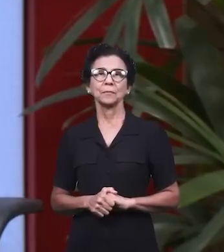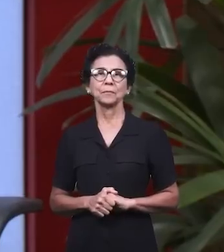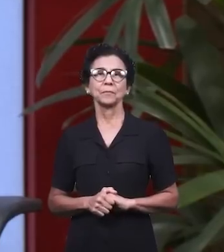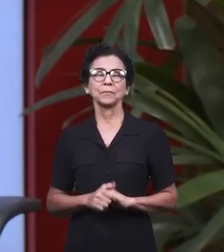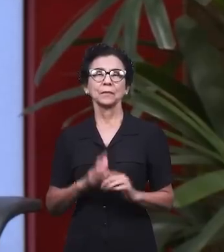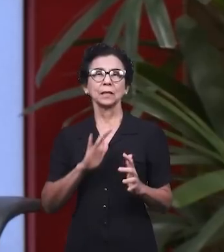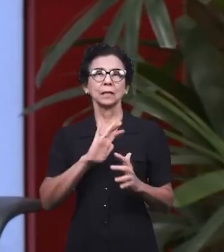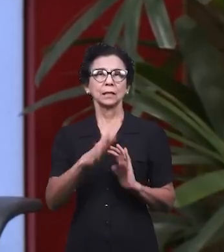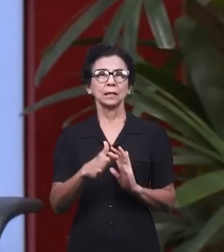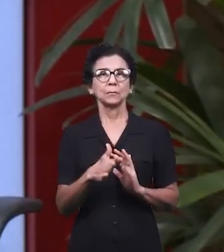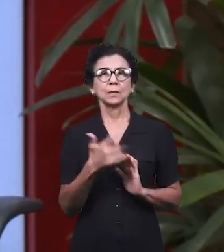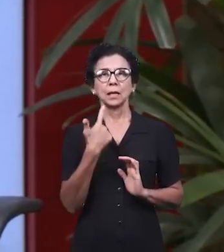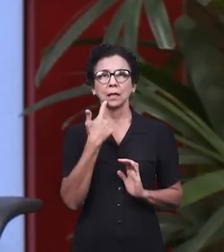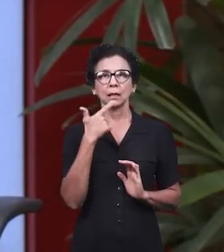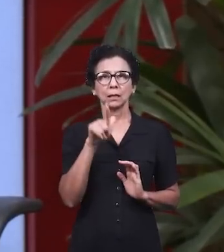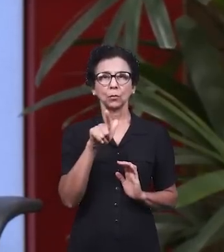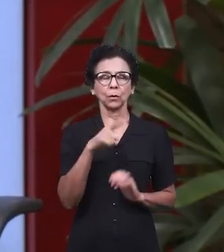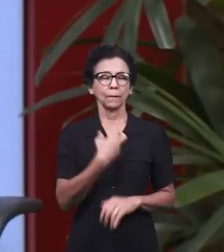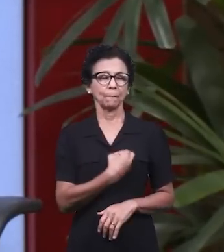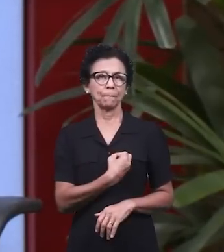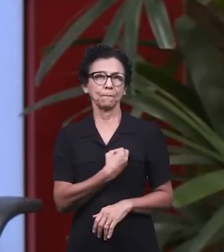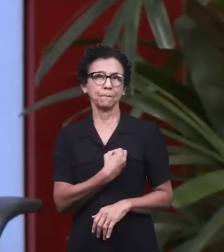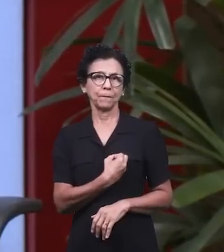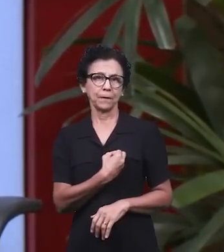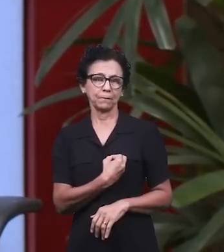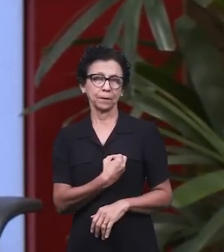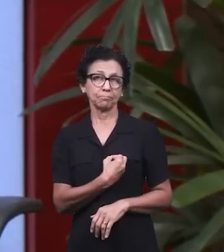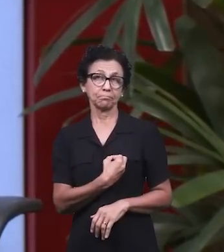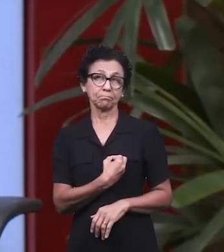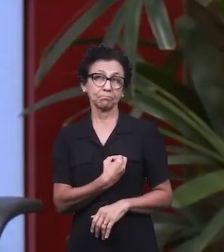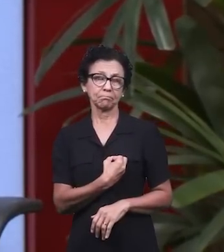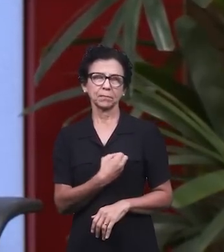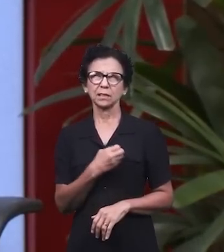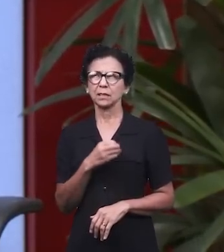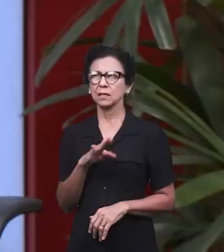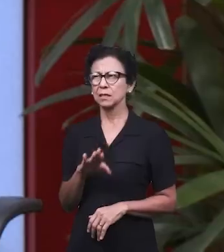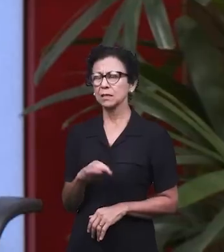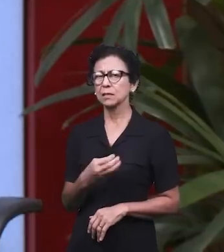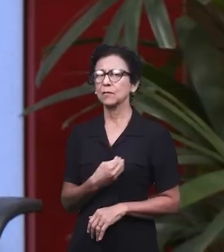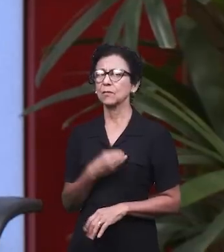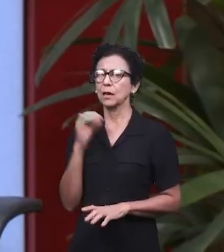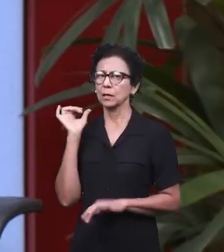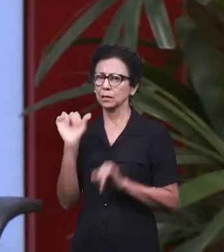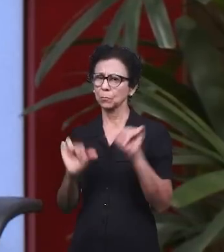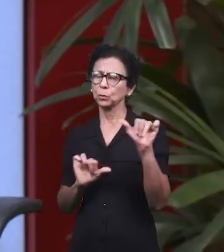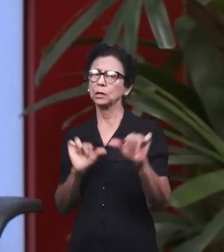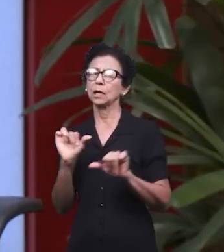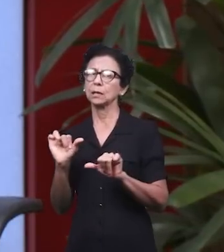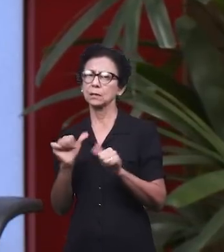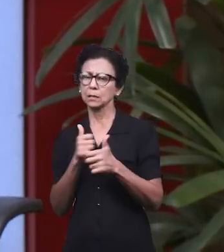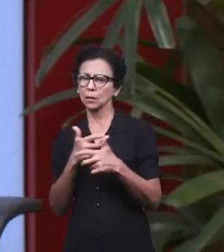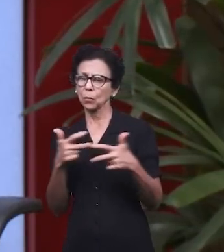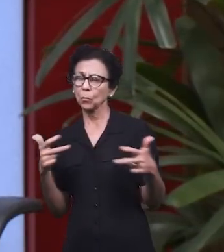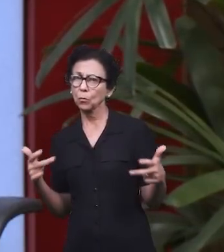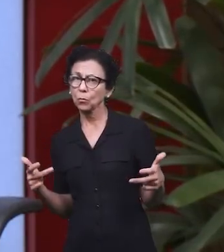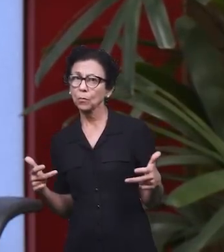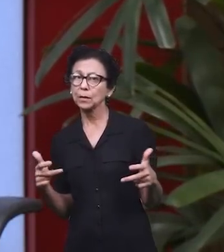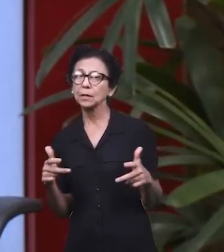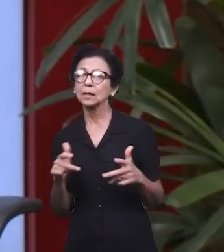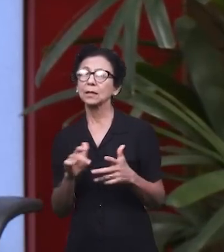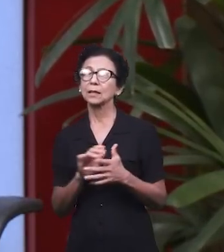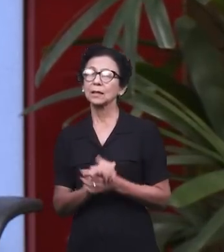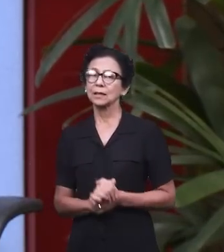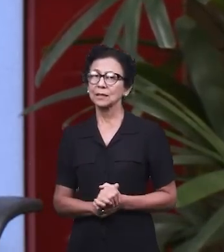é língua, ela é viva. Se ela é viva, ela tem as suas modificações. E ela é o quê? Ela é além